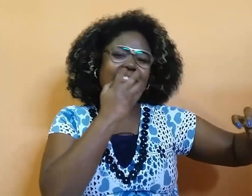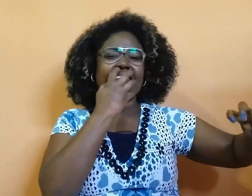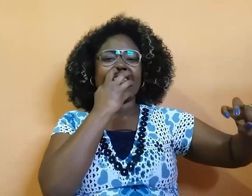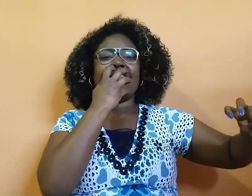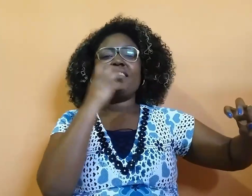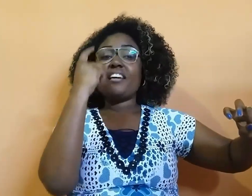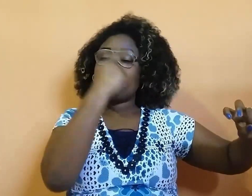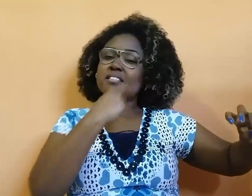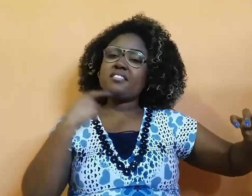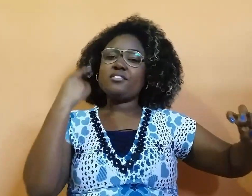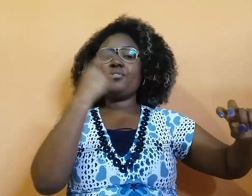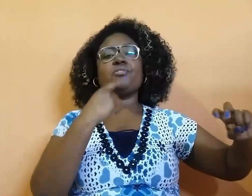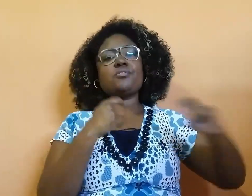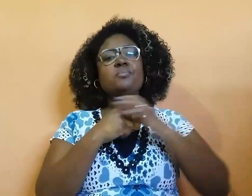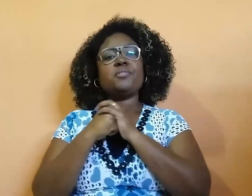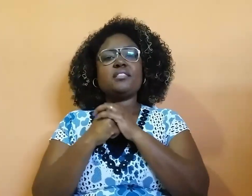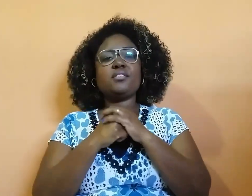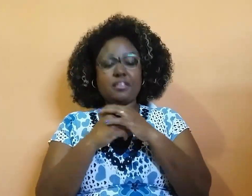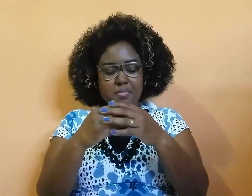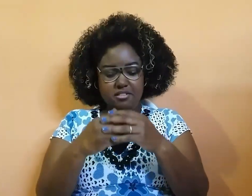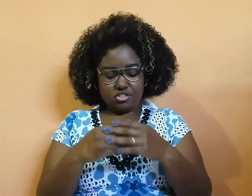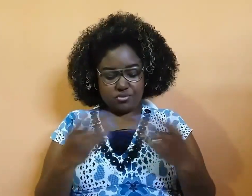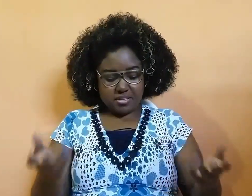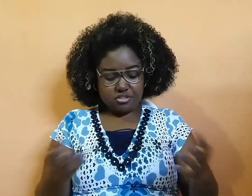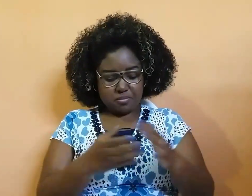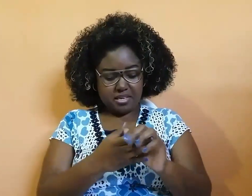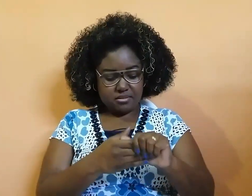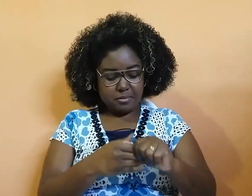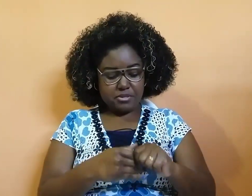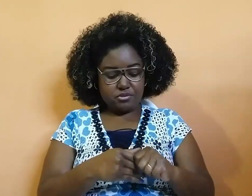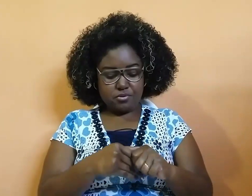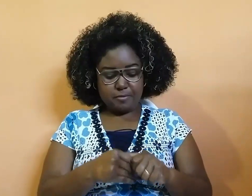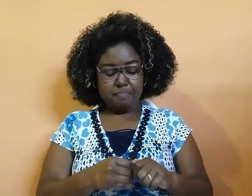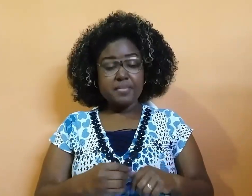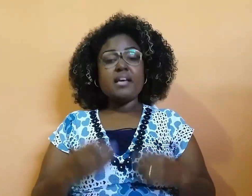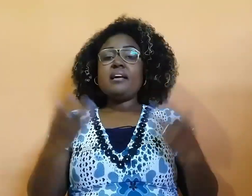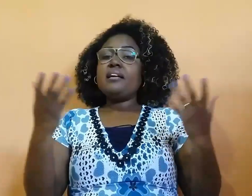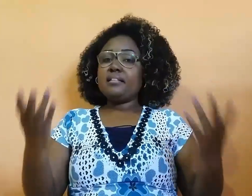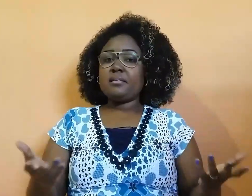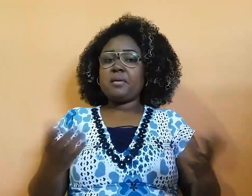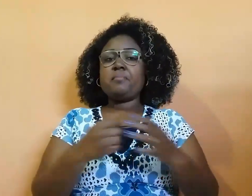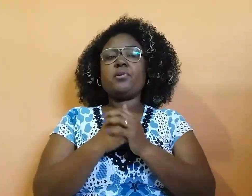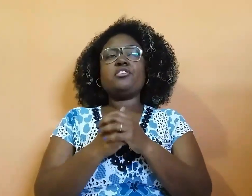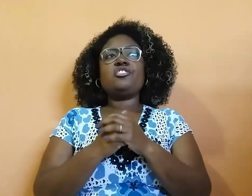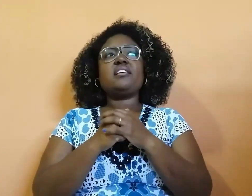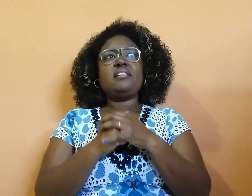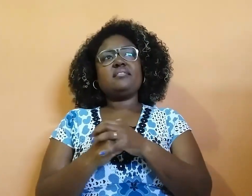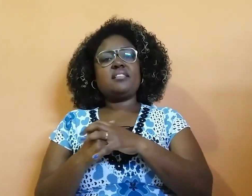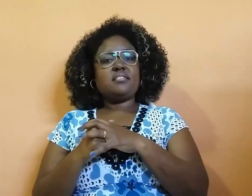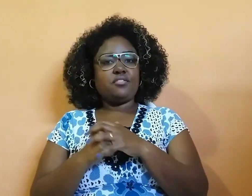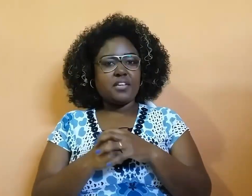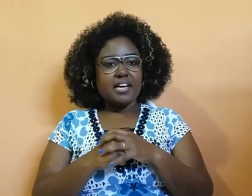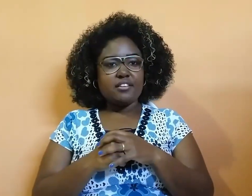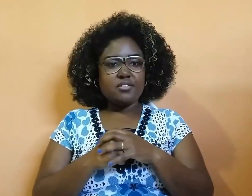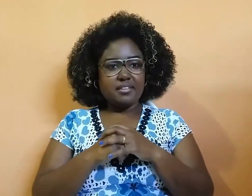a expressão do rosto muda totalmente o sentimento da pessoa e também pode intensificar o